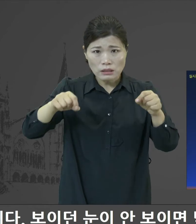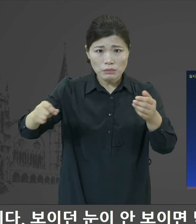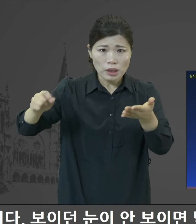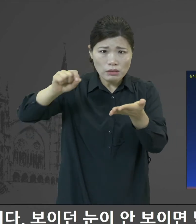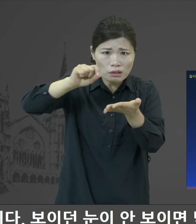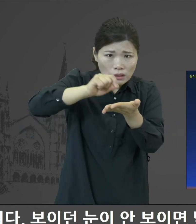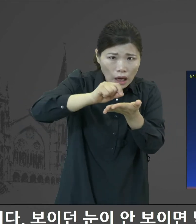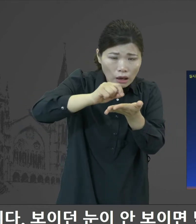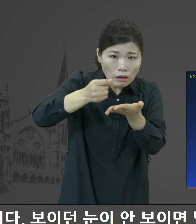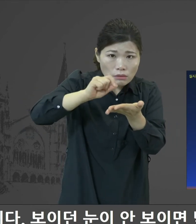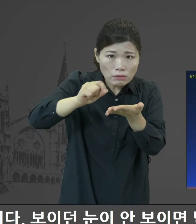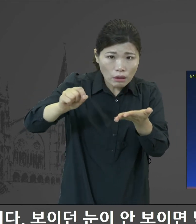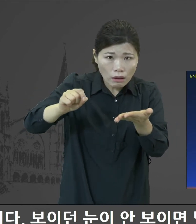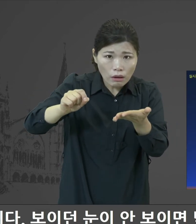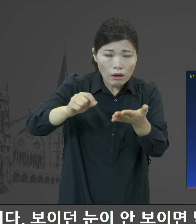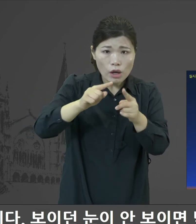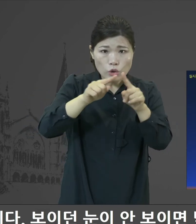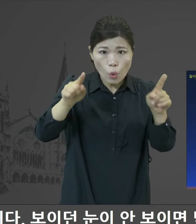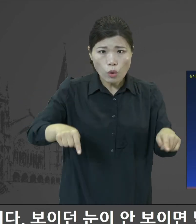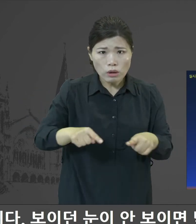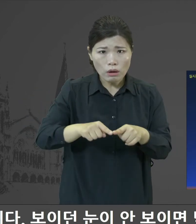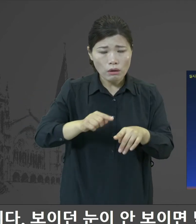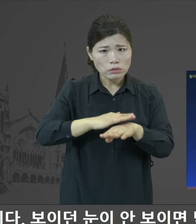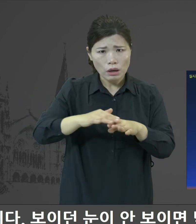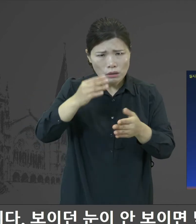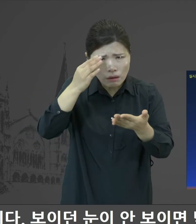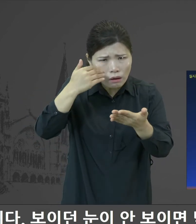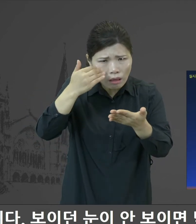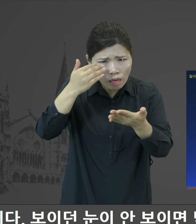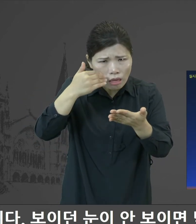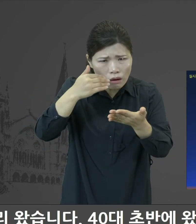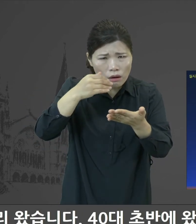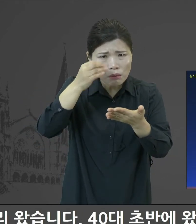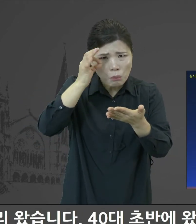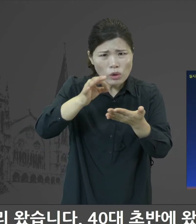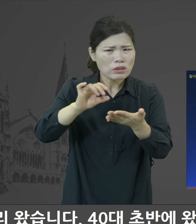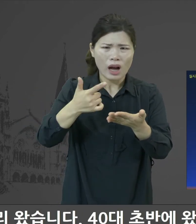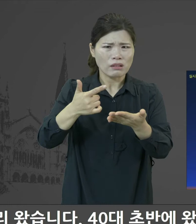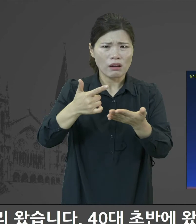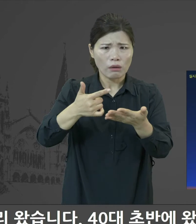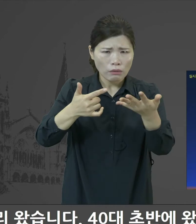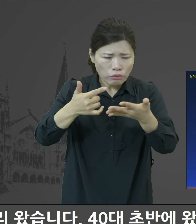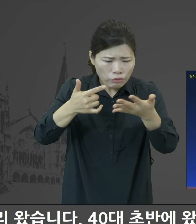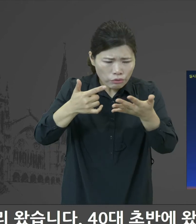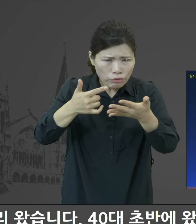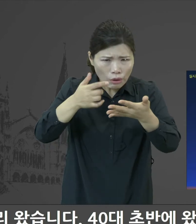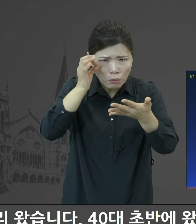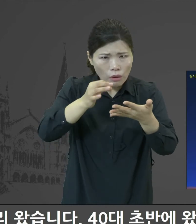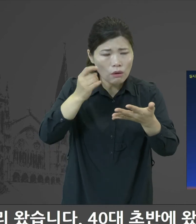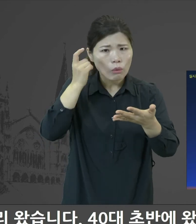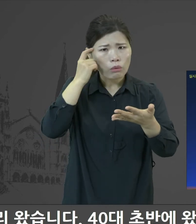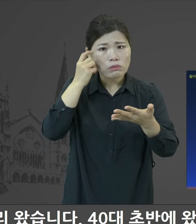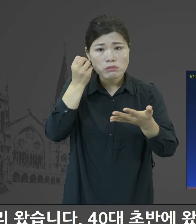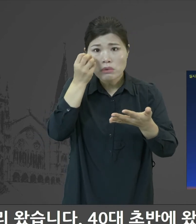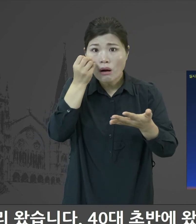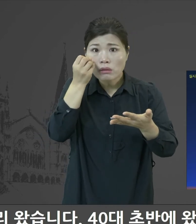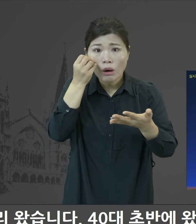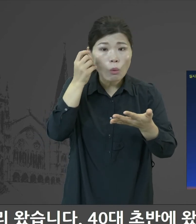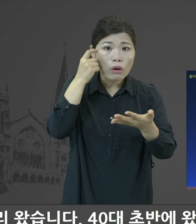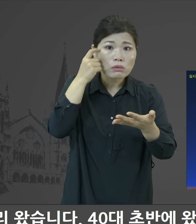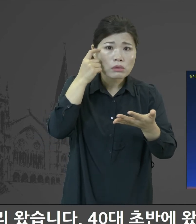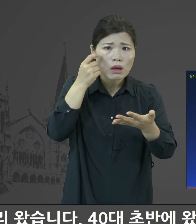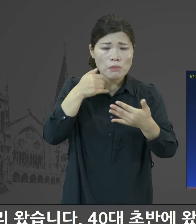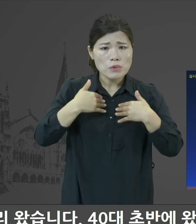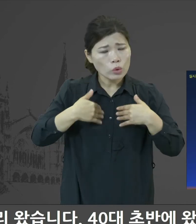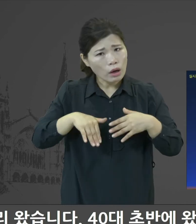댔는데 이 종이가 안 보이는 거야. 막 이렇게 흐물흐물 보이는 겁니다. 이게 웬일인가? 이게 왜 이러지?